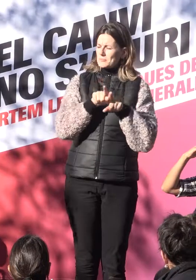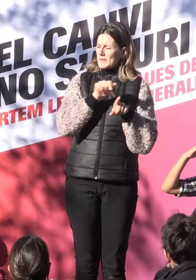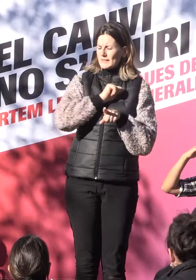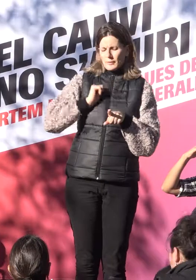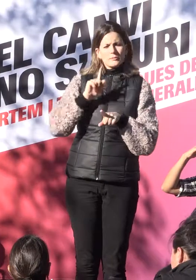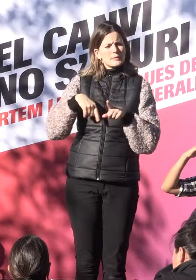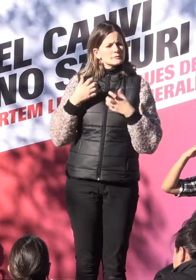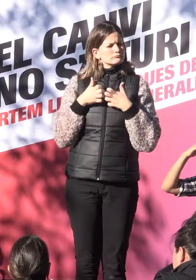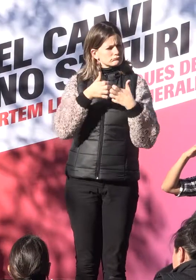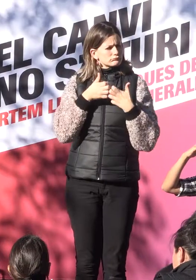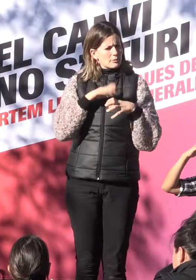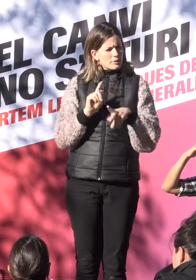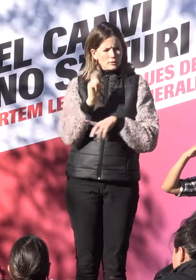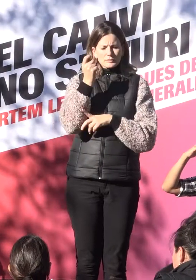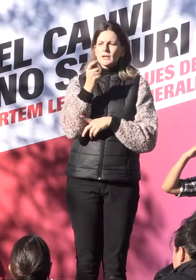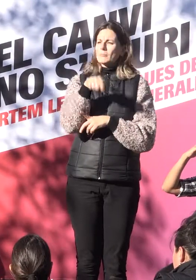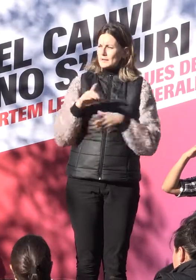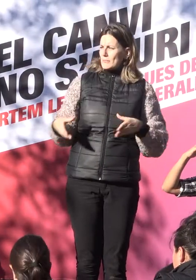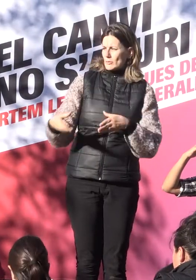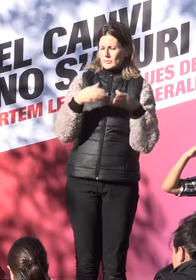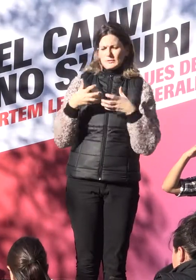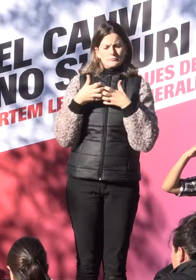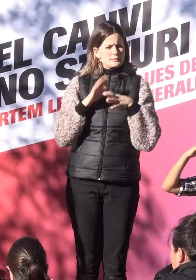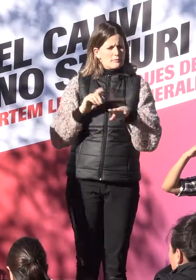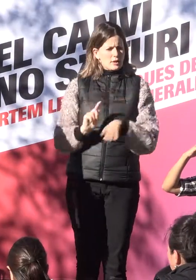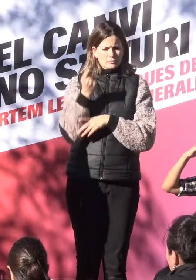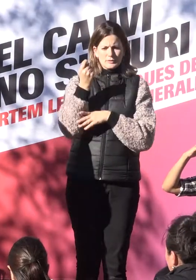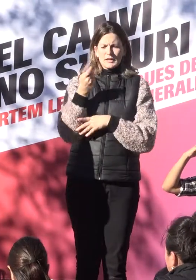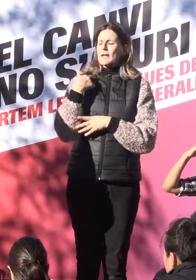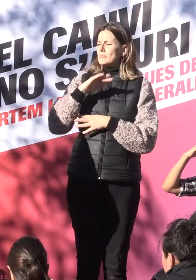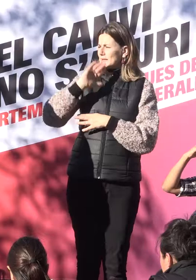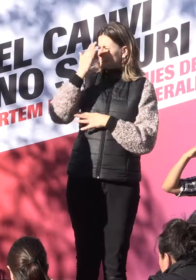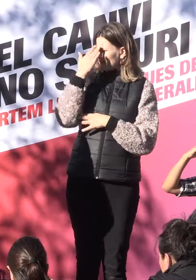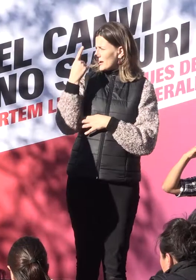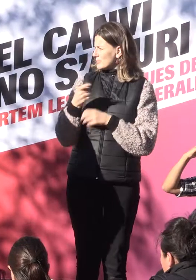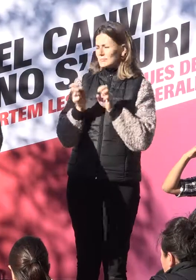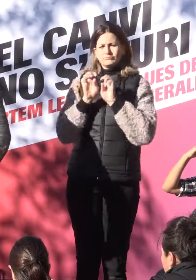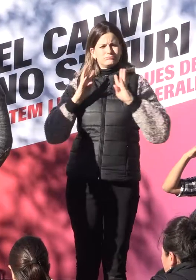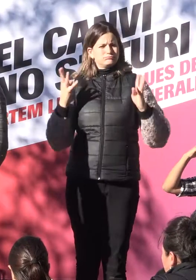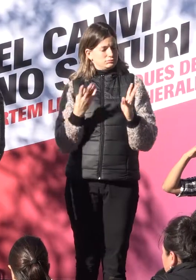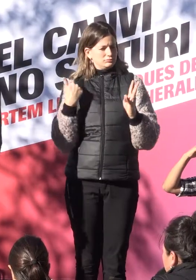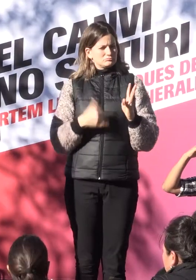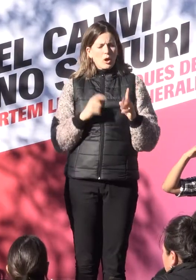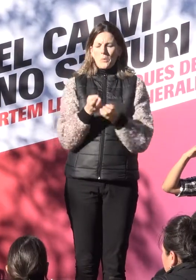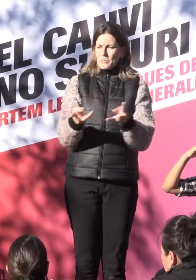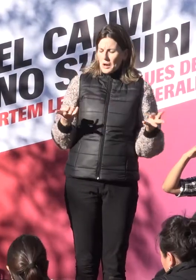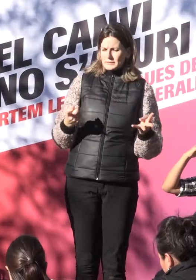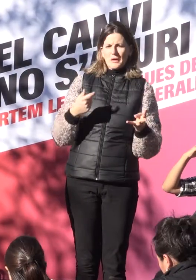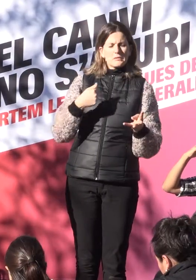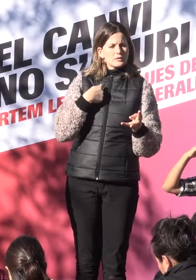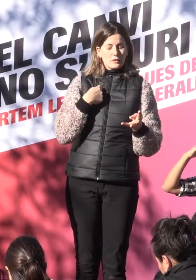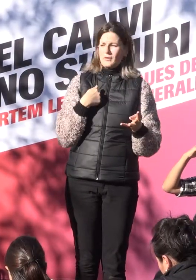también colectivamente y sobre todo por tener esta pluralidad que para mí es lo